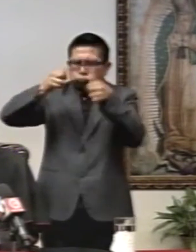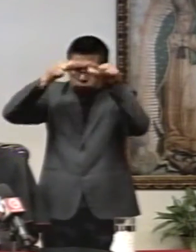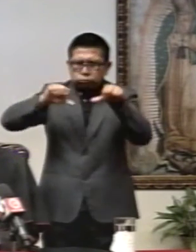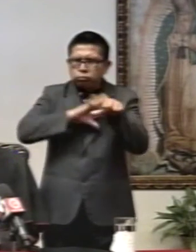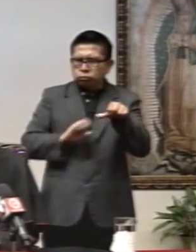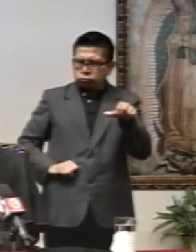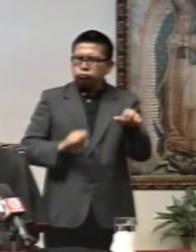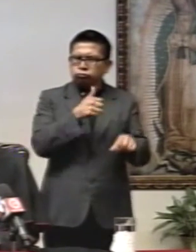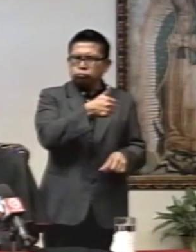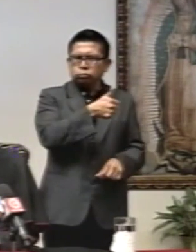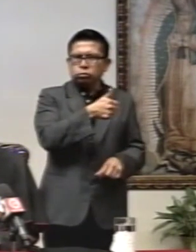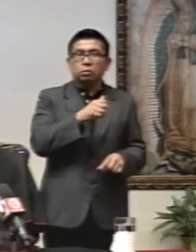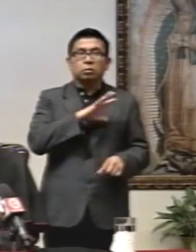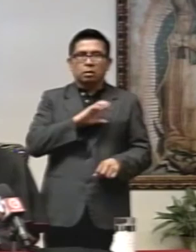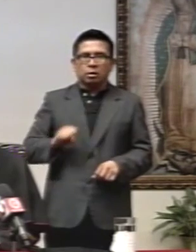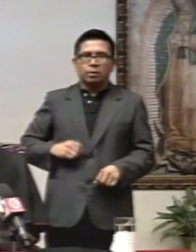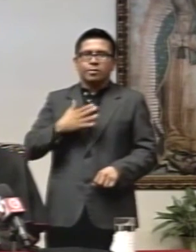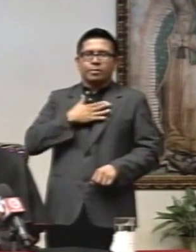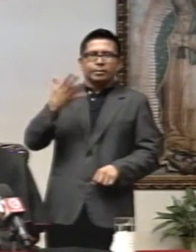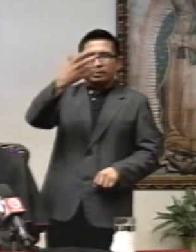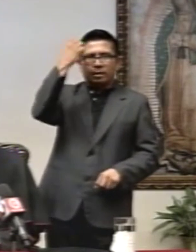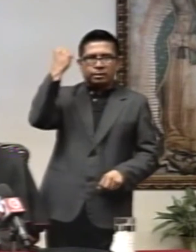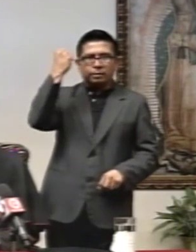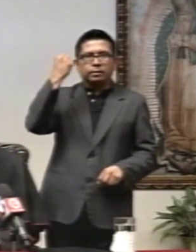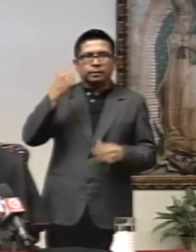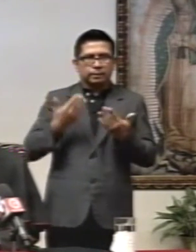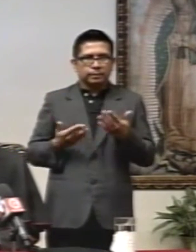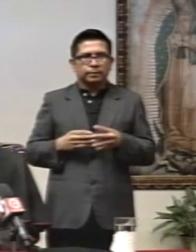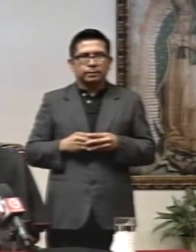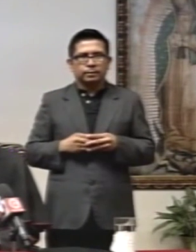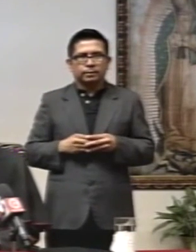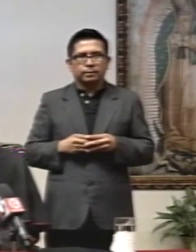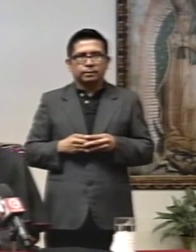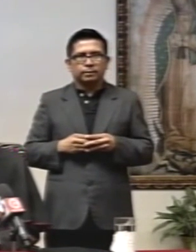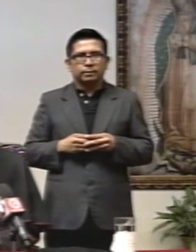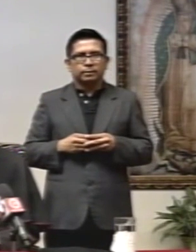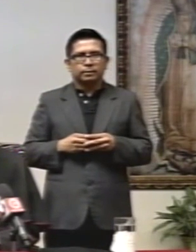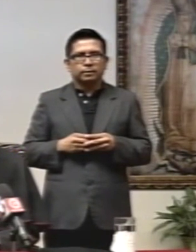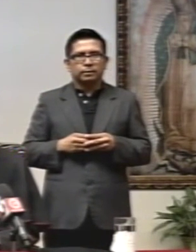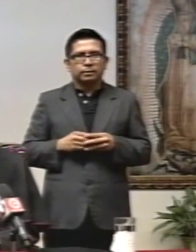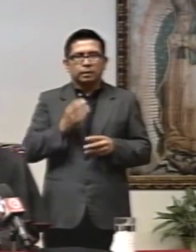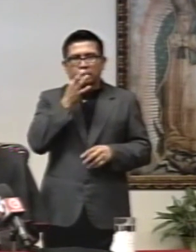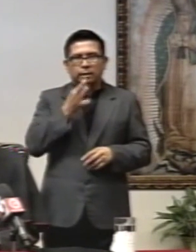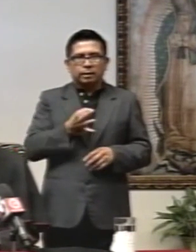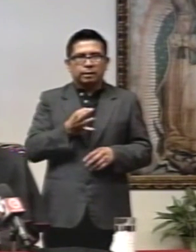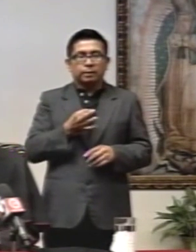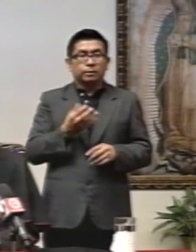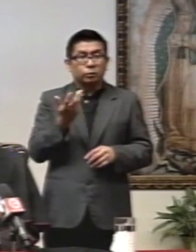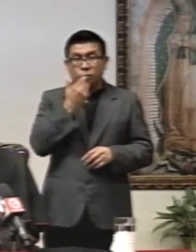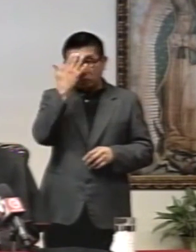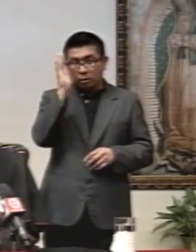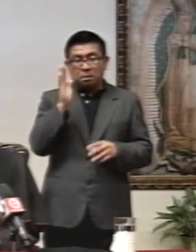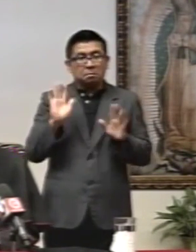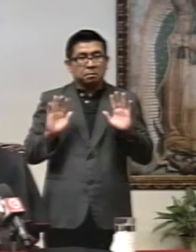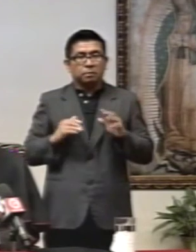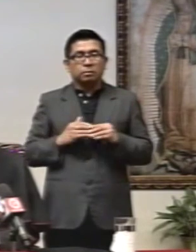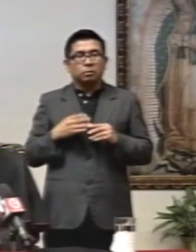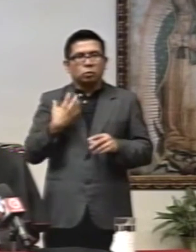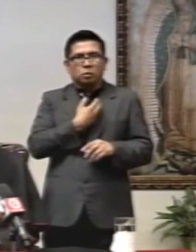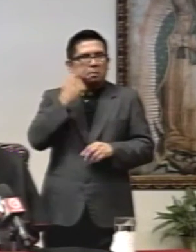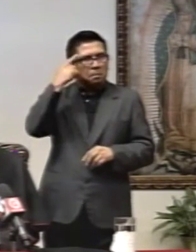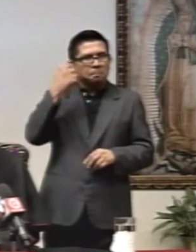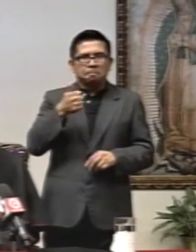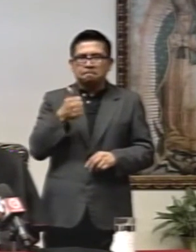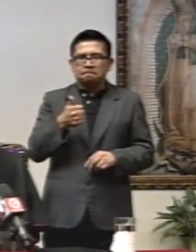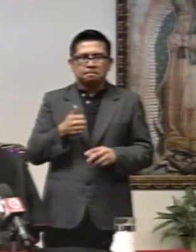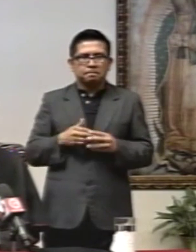del país. Ese informe tengo yo, no sé si es del todo verídico, pero consideramos es una